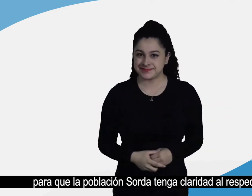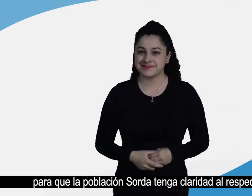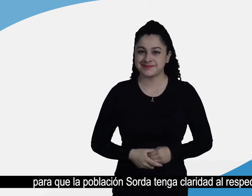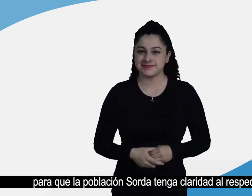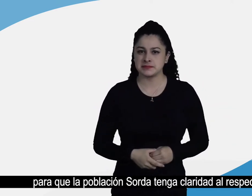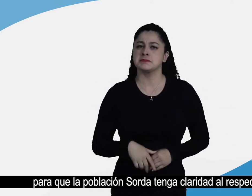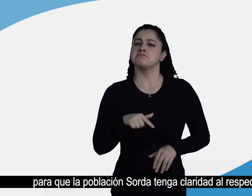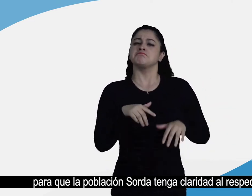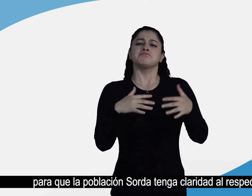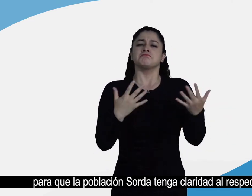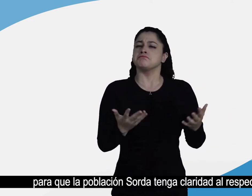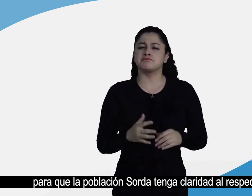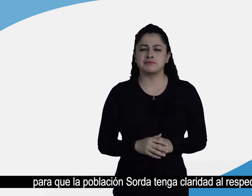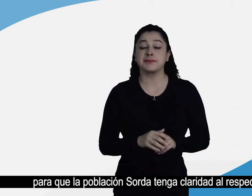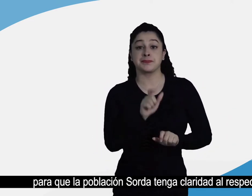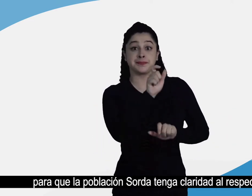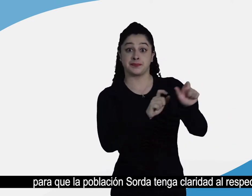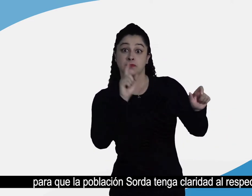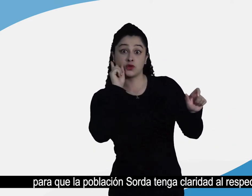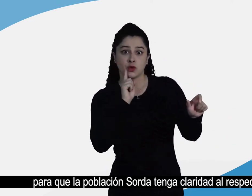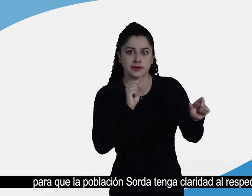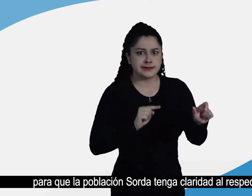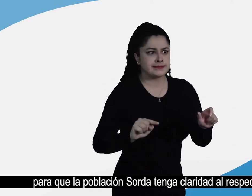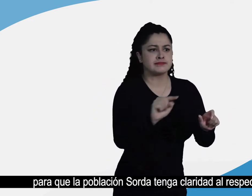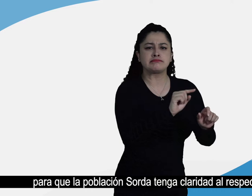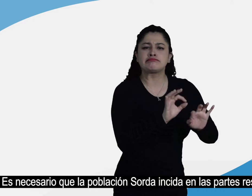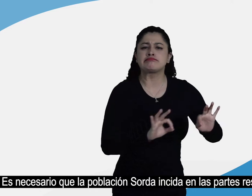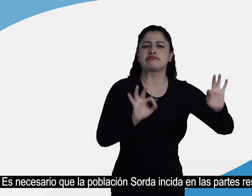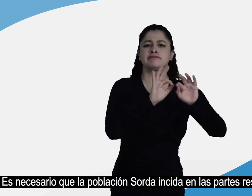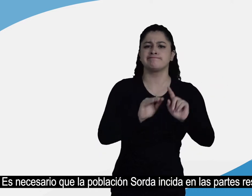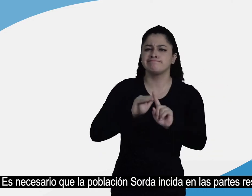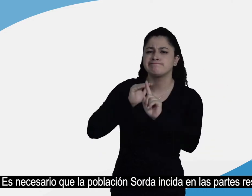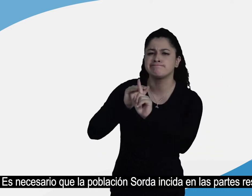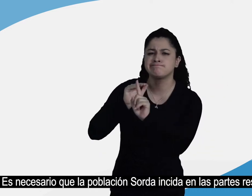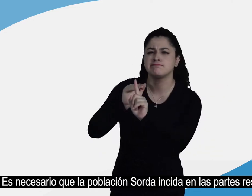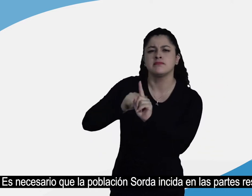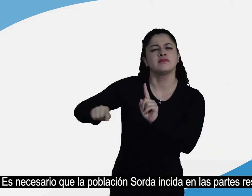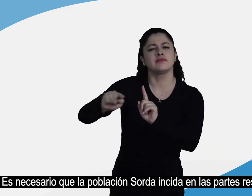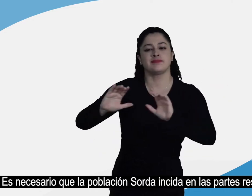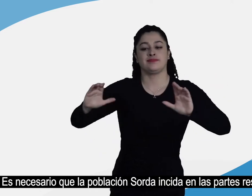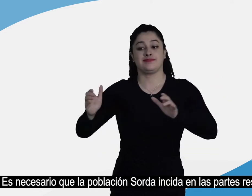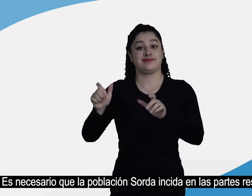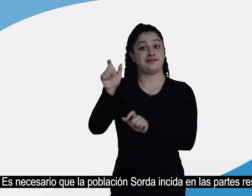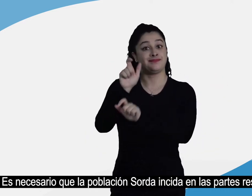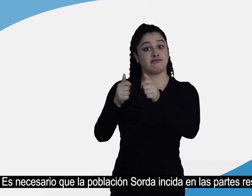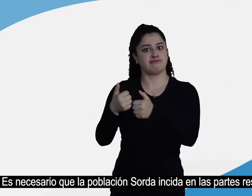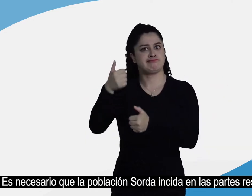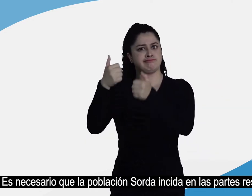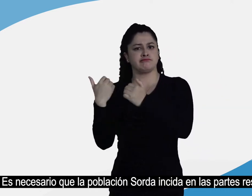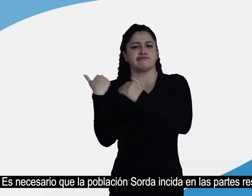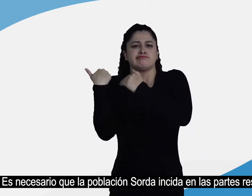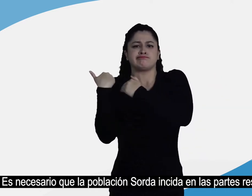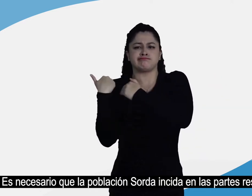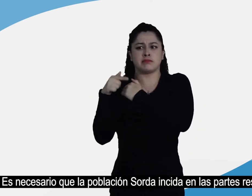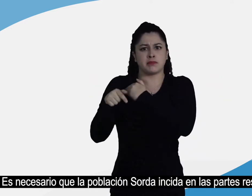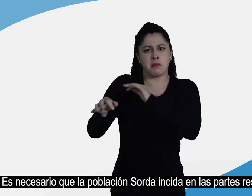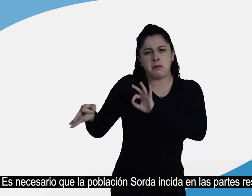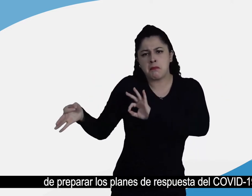claridad al respecto. Es necesario que la población sorda incida en las partes responsables de